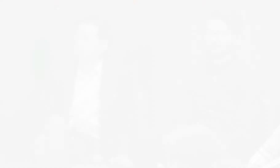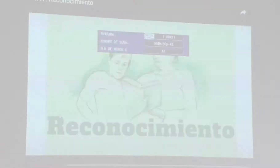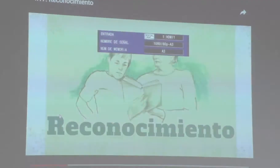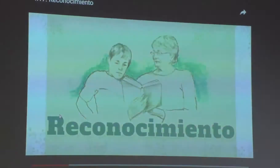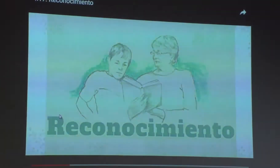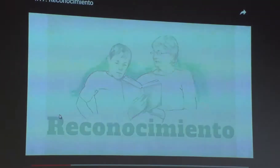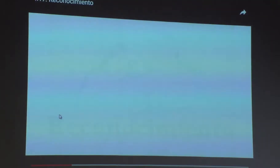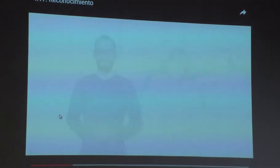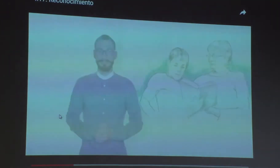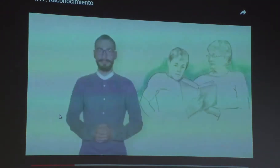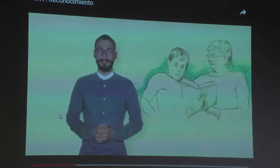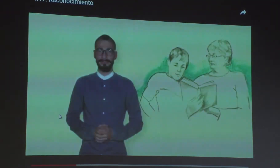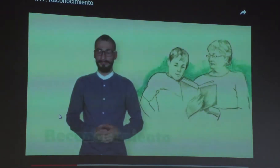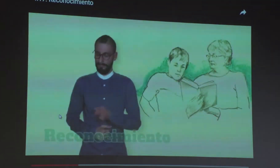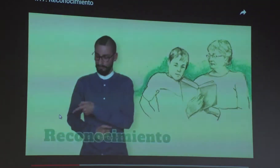reconocimiento.